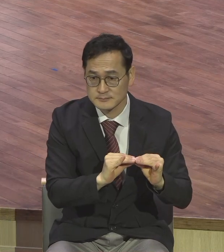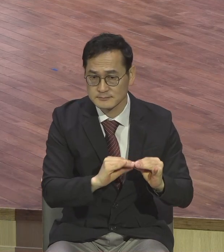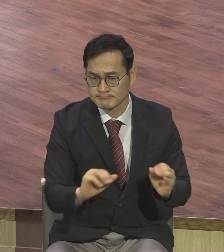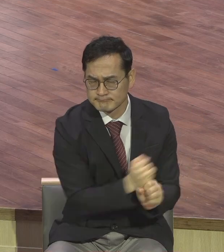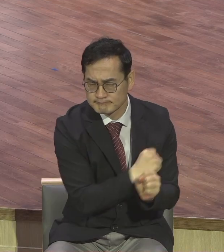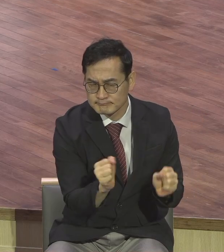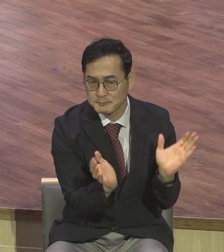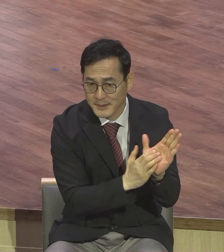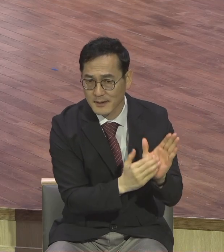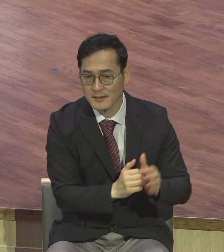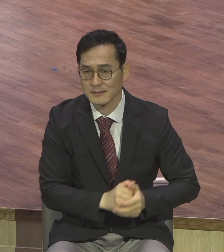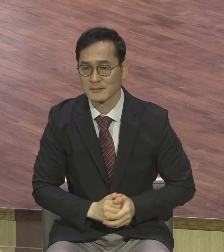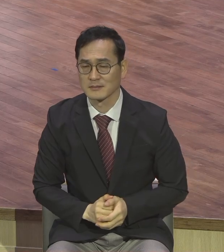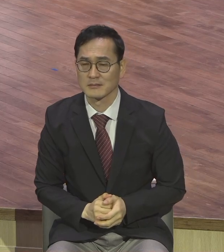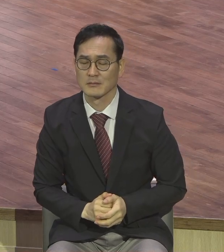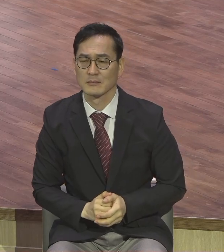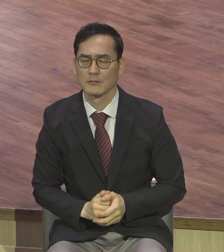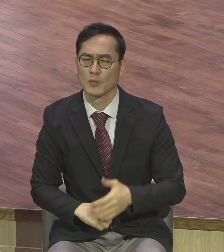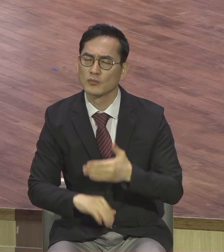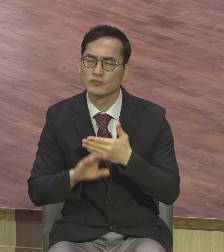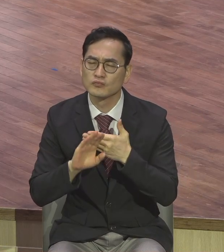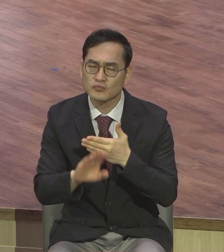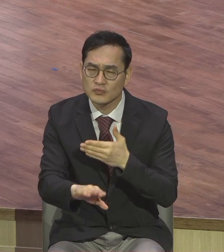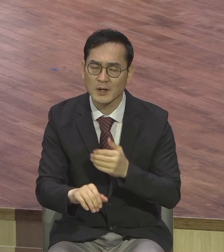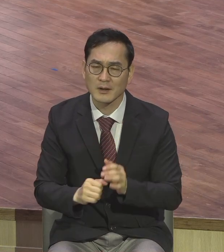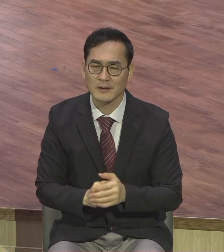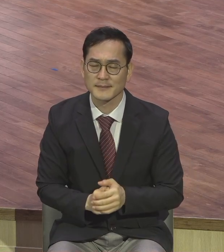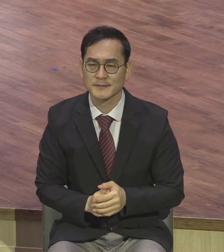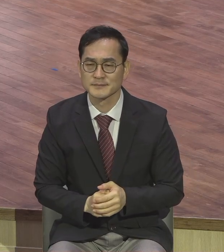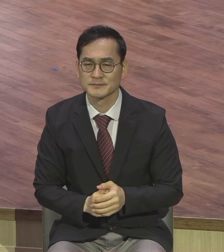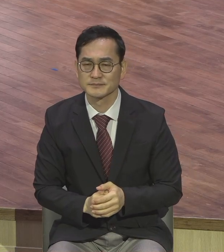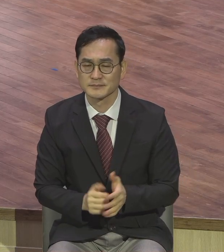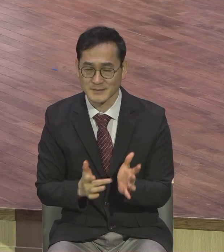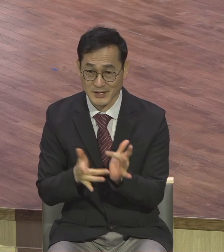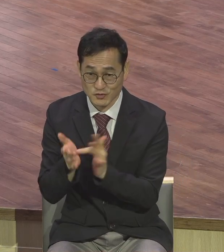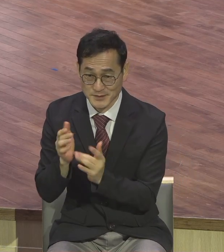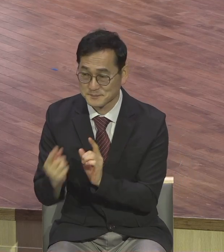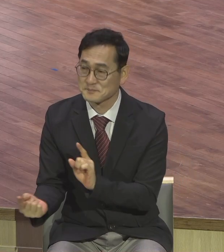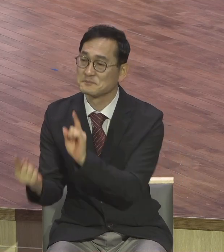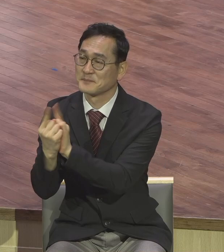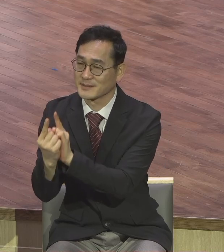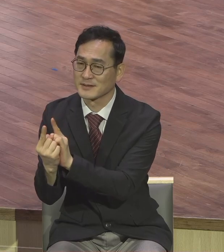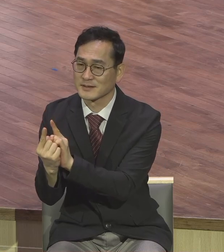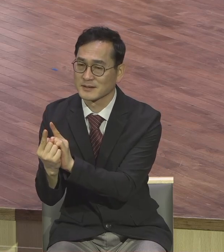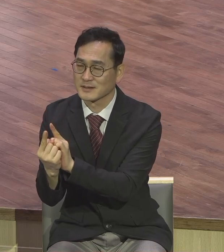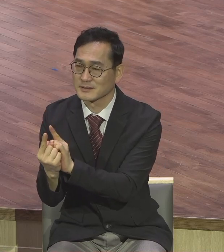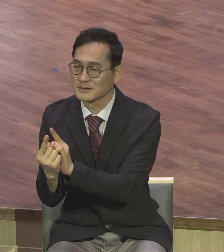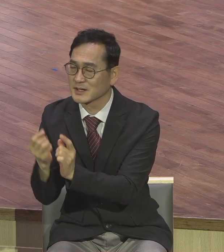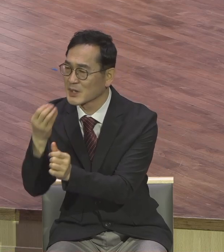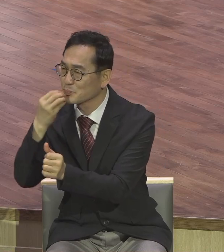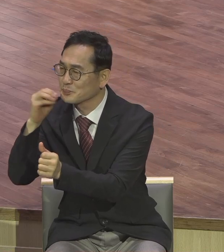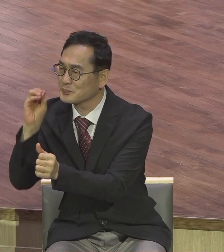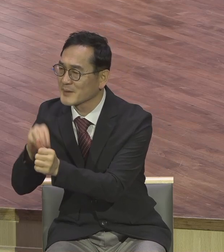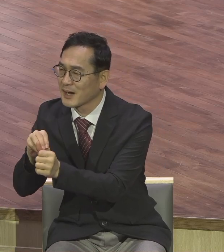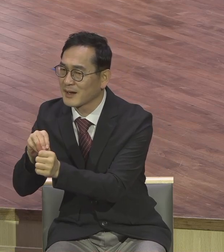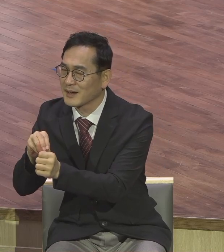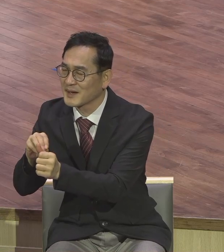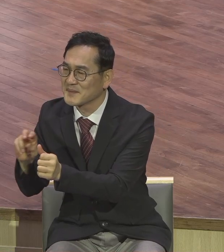짰어요. 결국 이 가룟 유다는 예수님을 만나 배신의 키스를